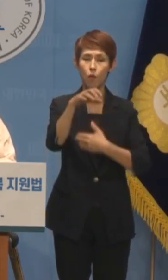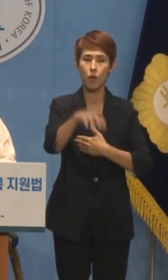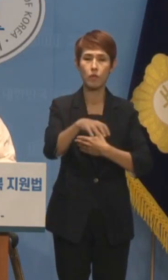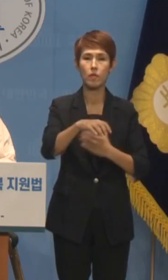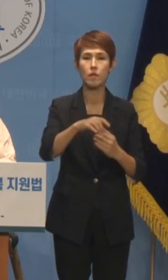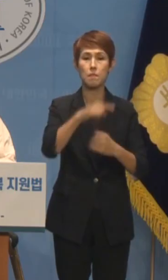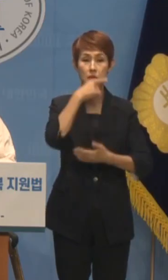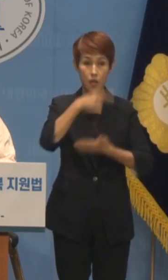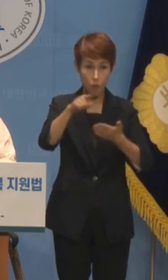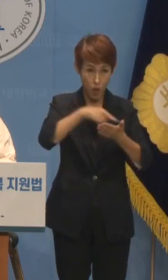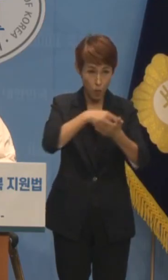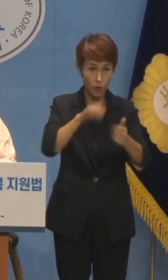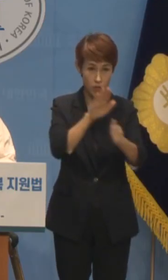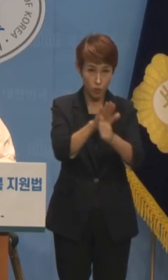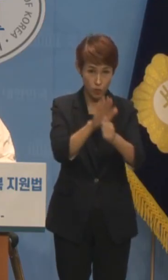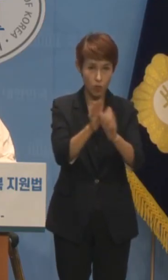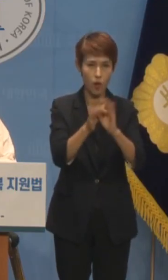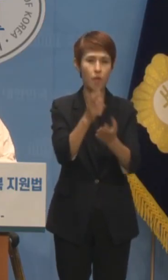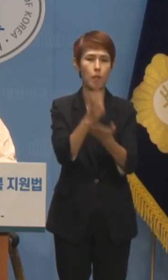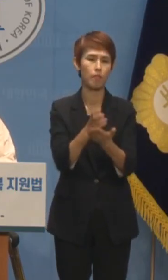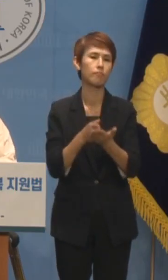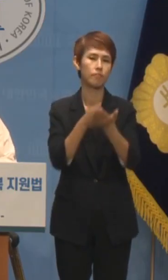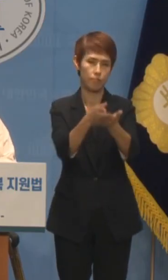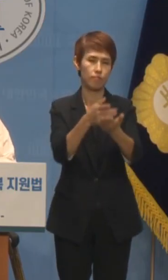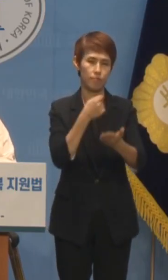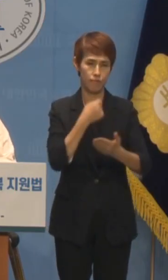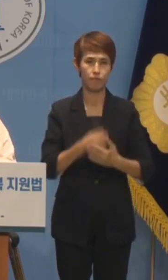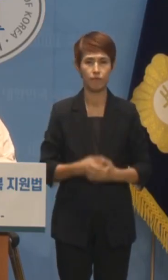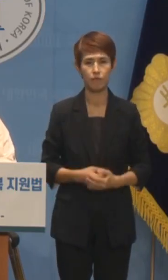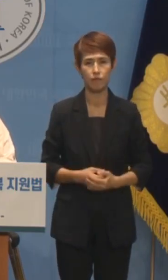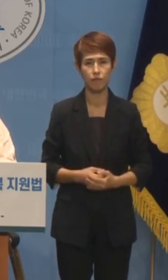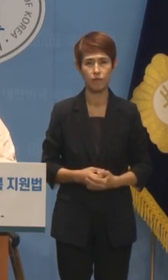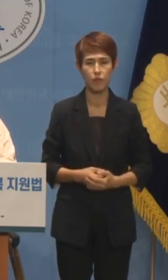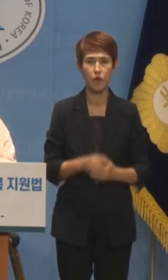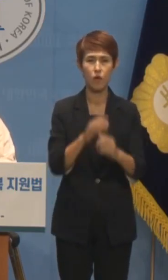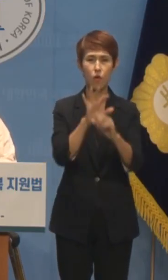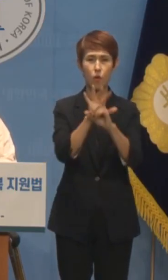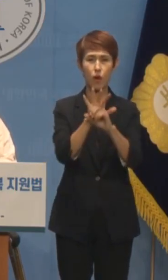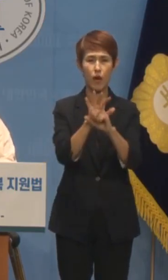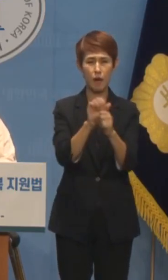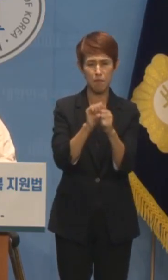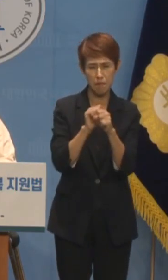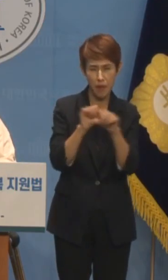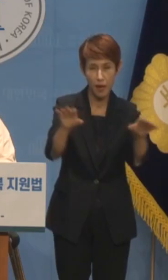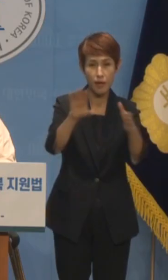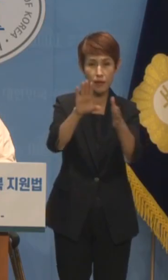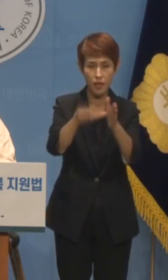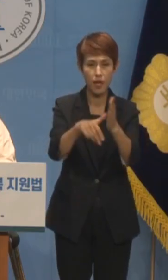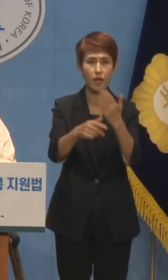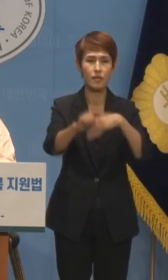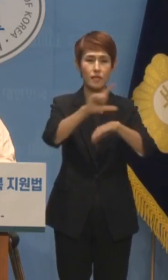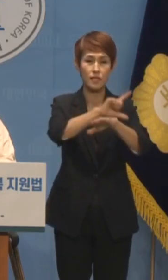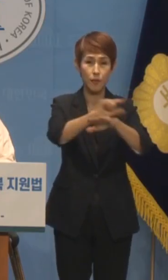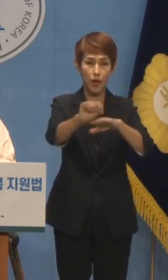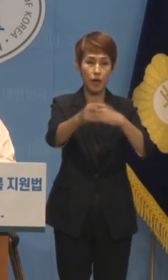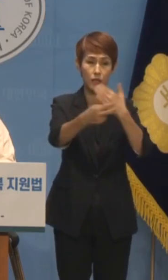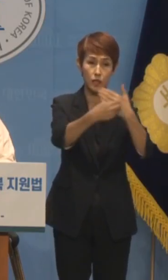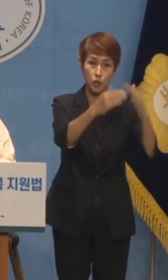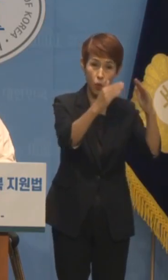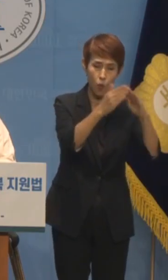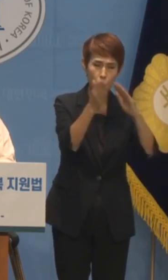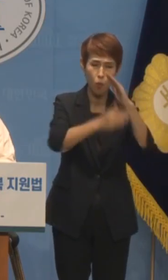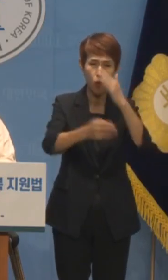개정안을 발의하기 위해 이 자리에 섰습니다. 아시듯이 지난 코로나19 사태에 지방의료원 등 많은